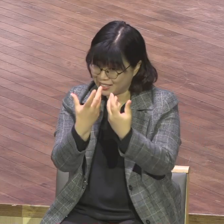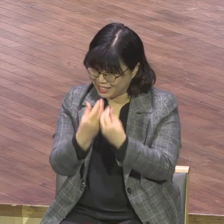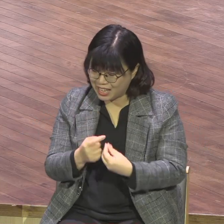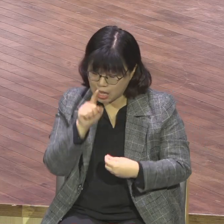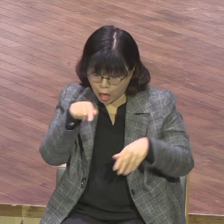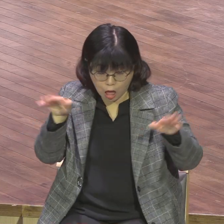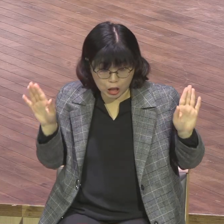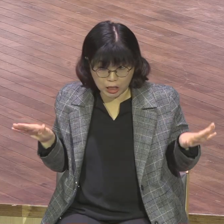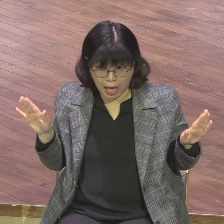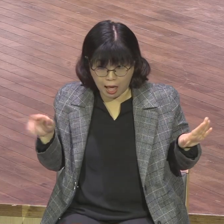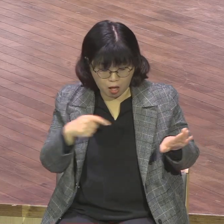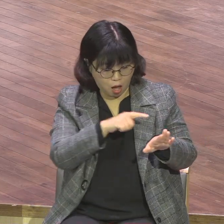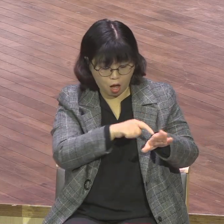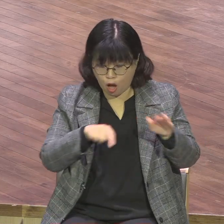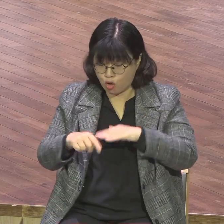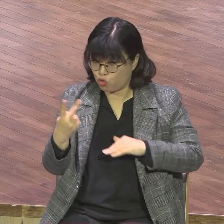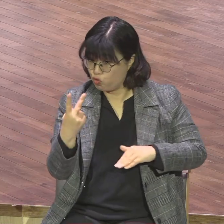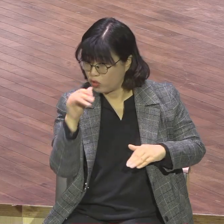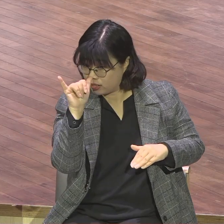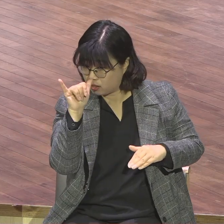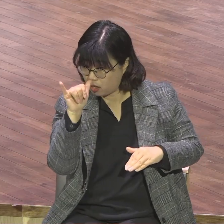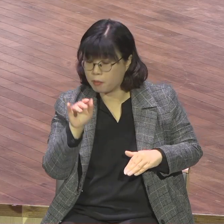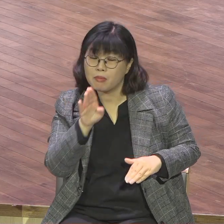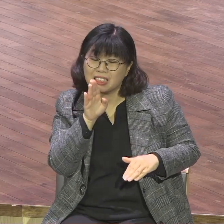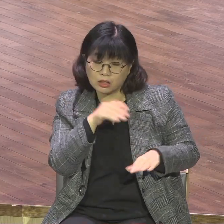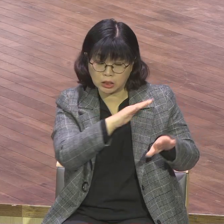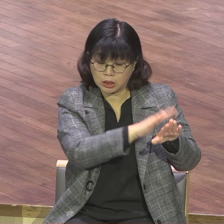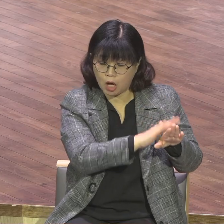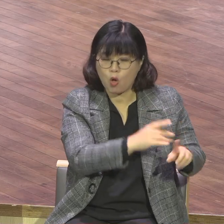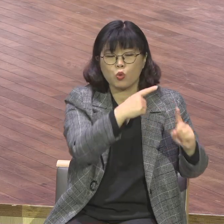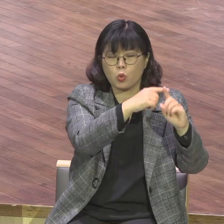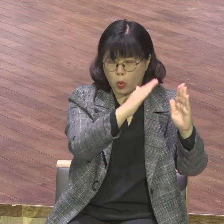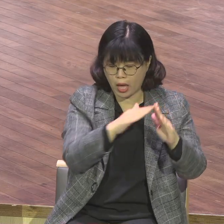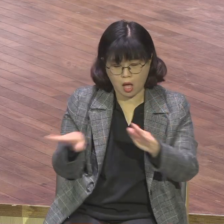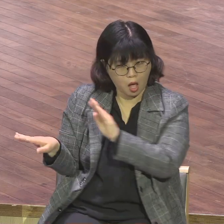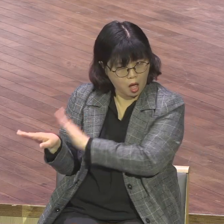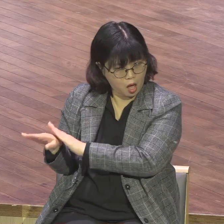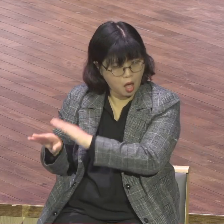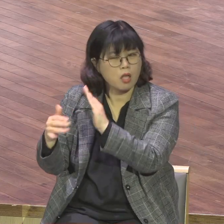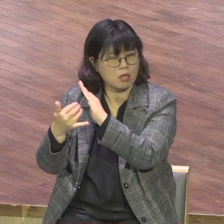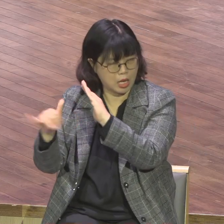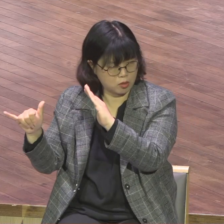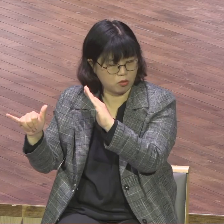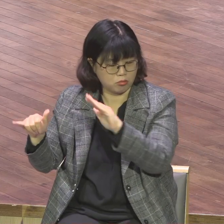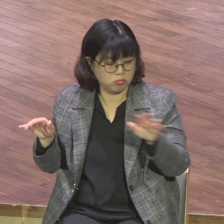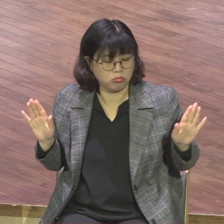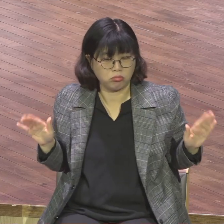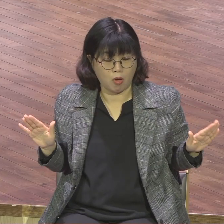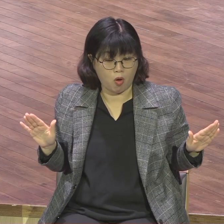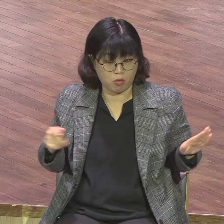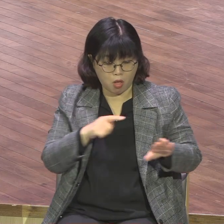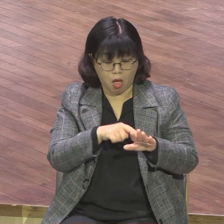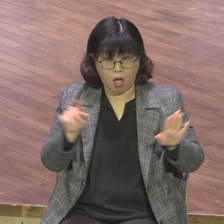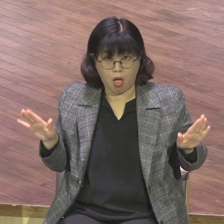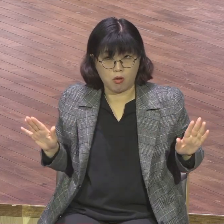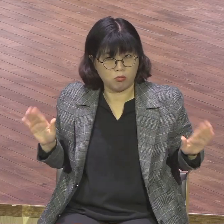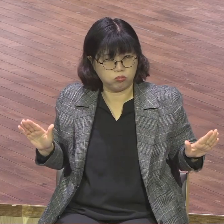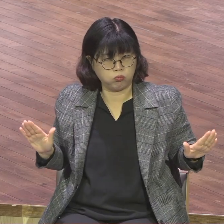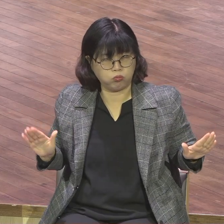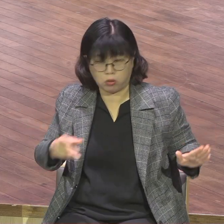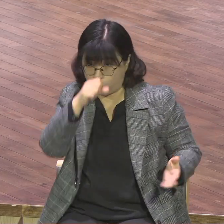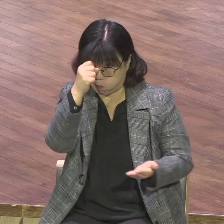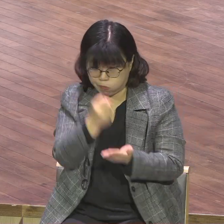언약적 원리스, 가정의 언약적 원리스, 이 양날개라고. 여러분 제가요 어느 한쪽 날개가 힘이 없으면